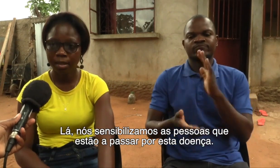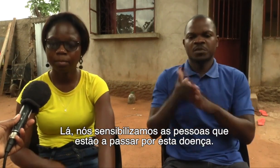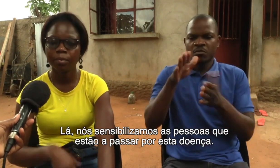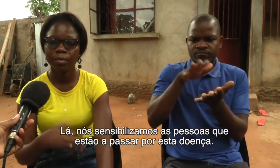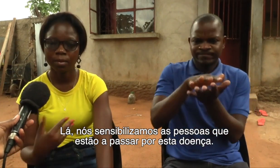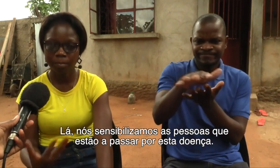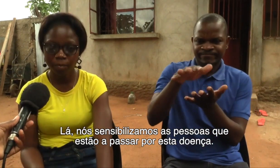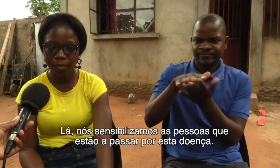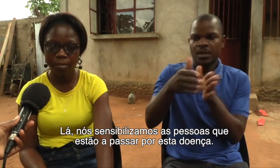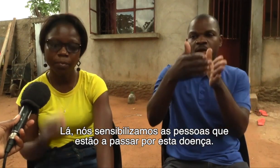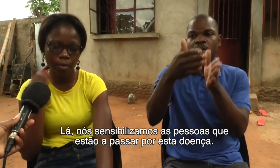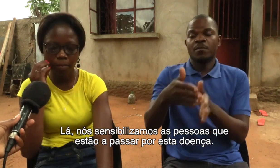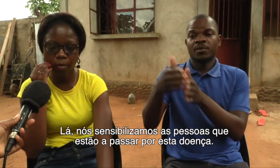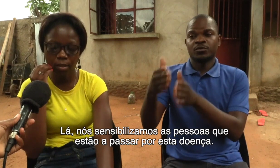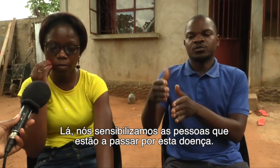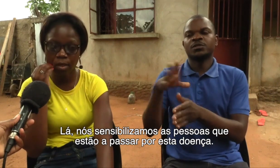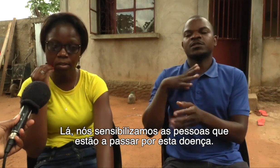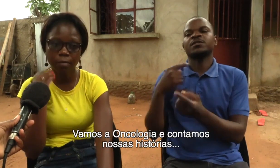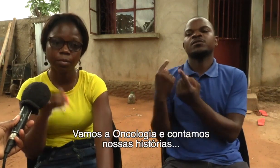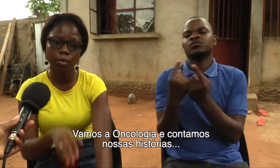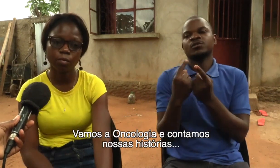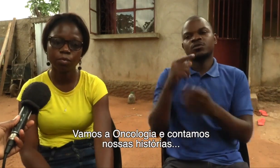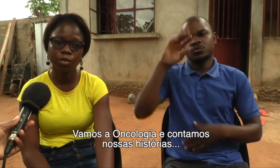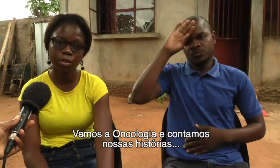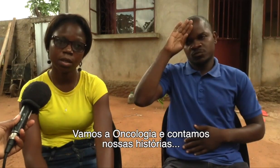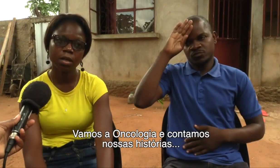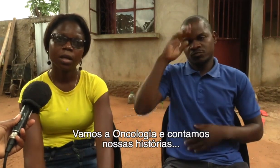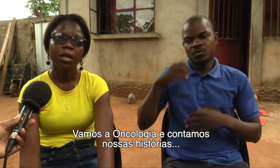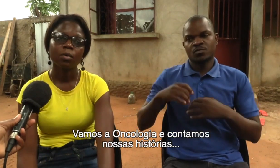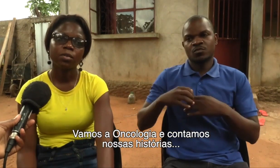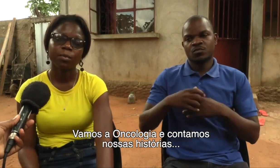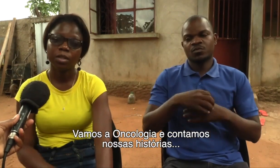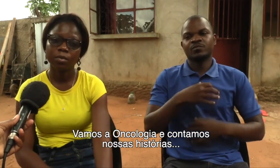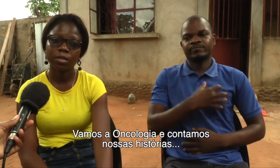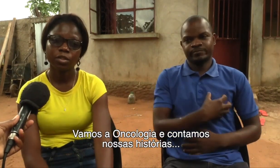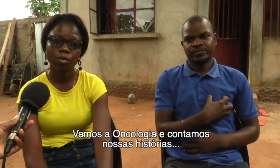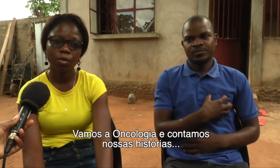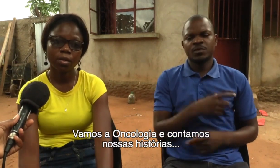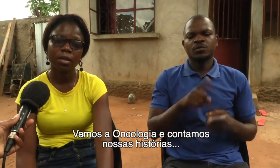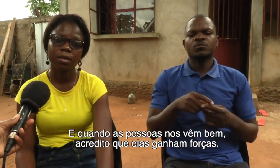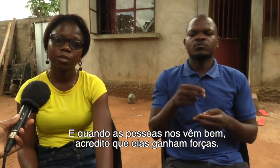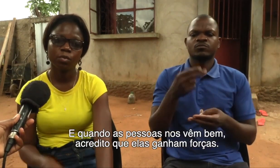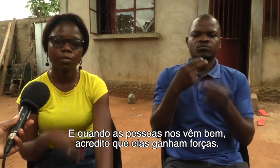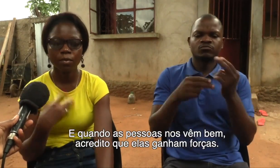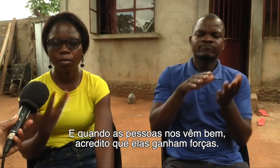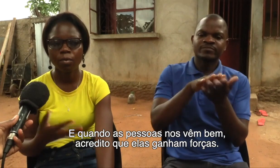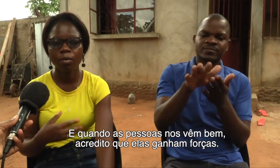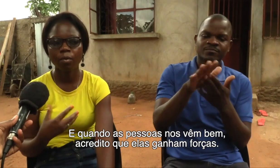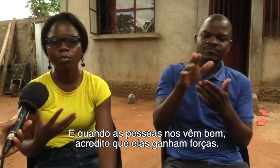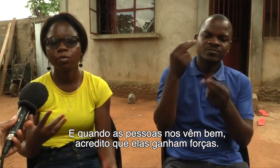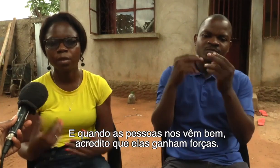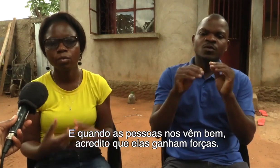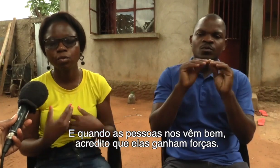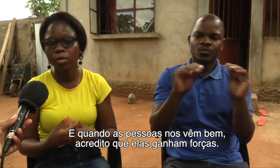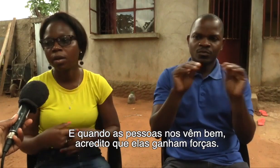estão a passar por essa doença. Vamos à oncologia, contamos lá a nossa história. E as pessoas ficam,